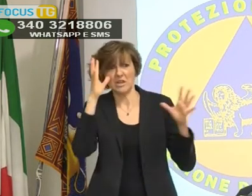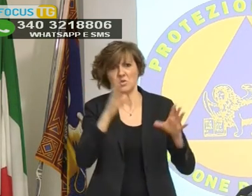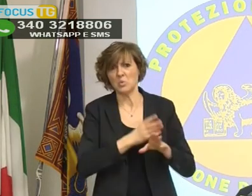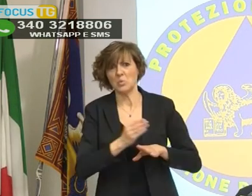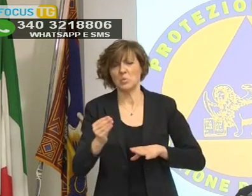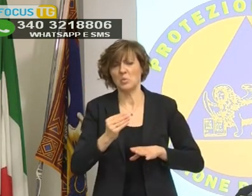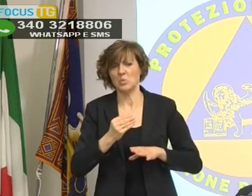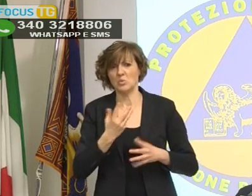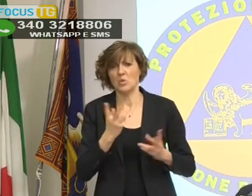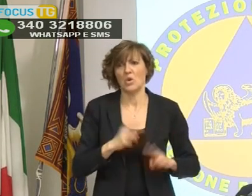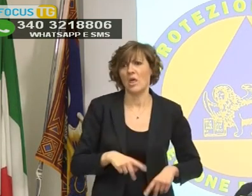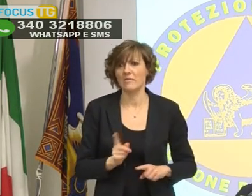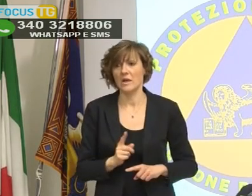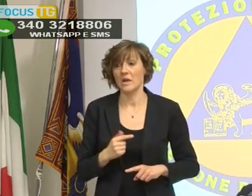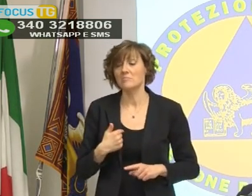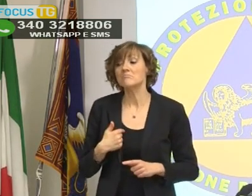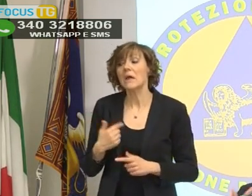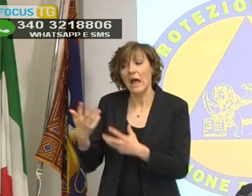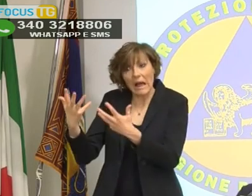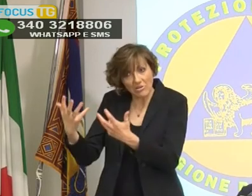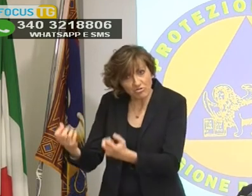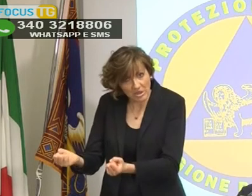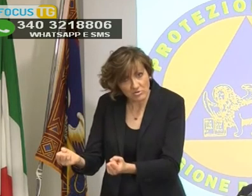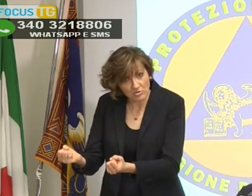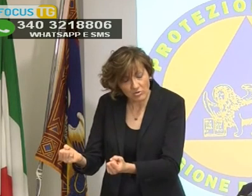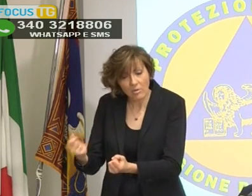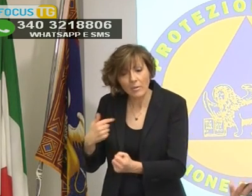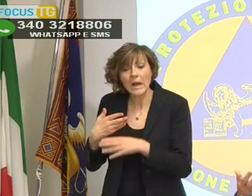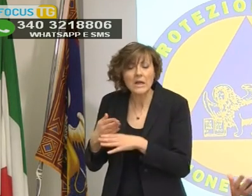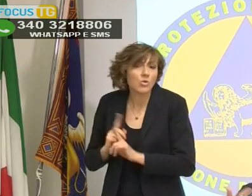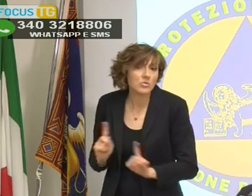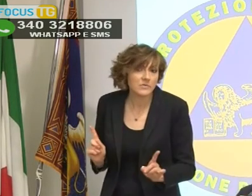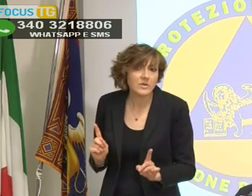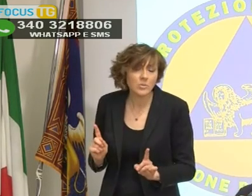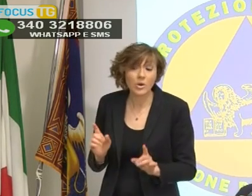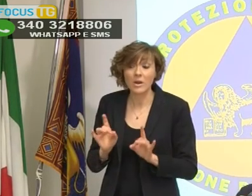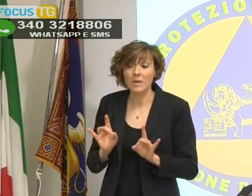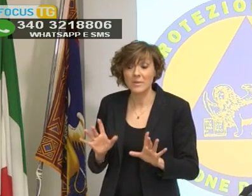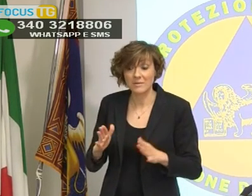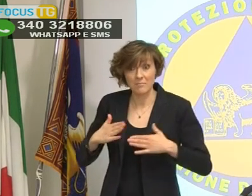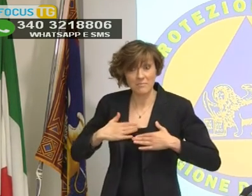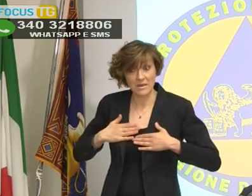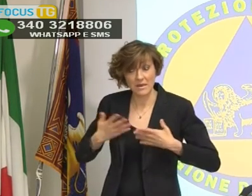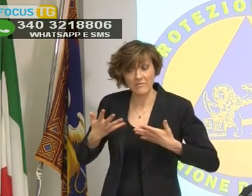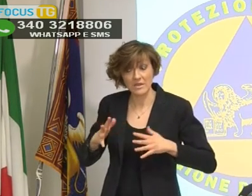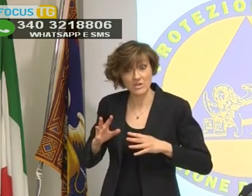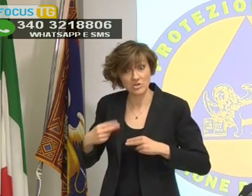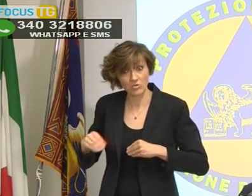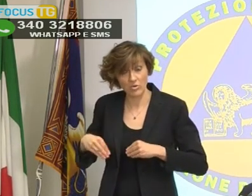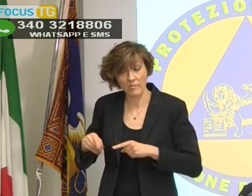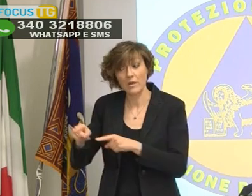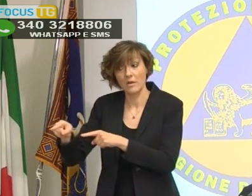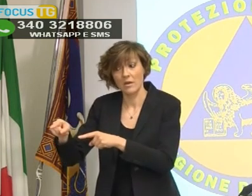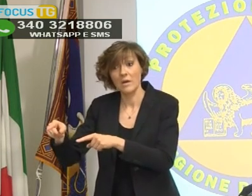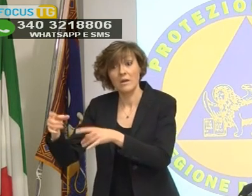queste, anche se non le condivido. Però la mia libertà finisce dove inizia la tua e viceversa, la tua libertà finisce dove inizia la mia.